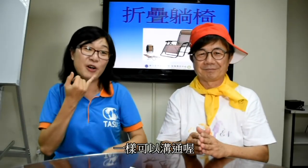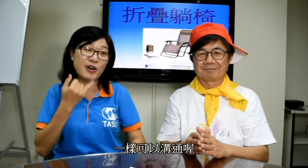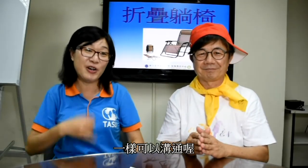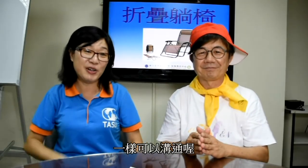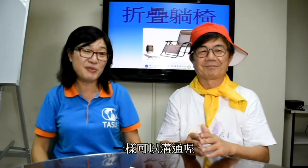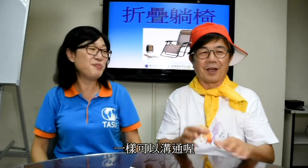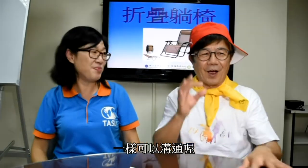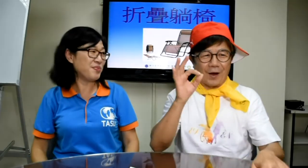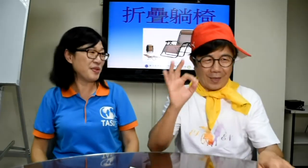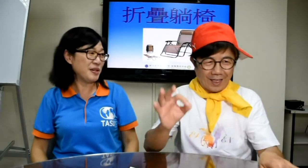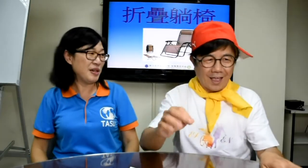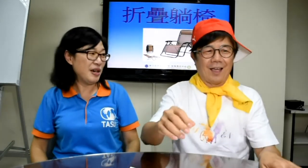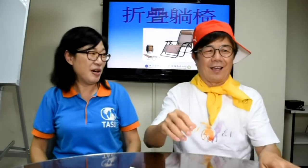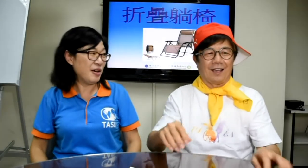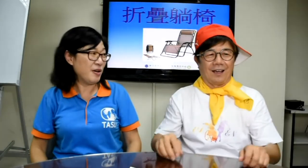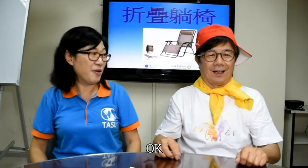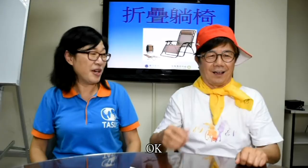哦。 OK，